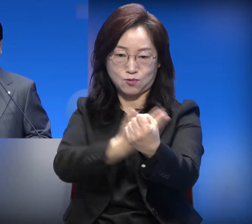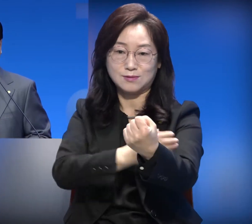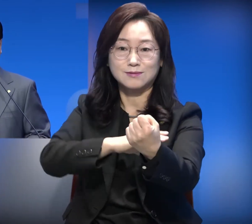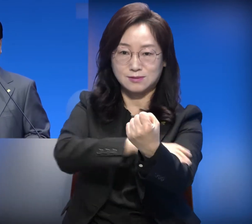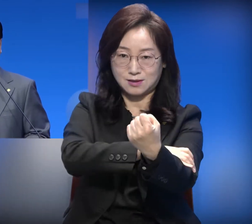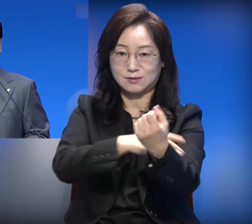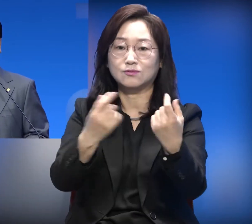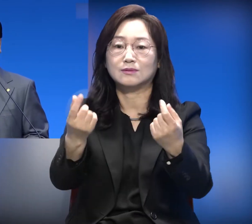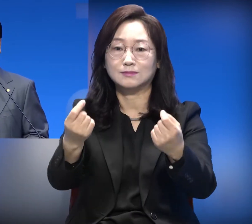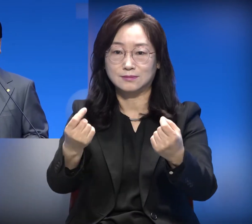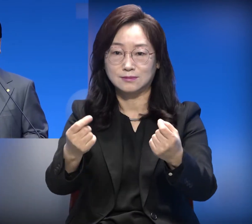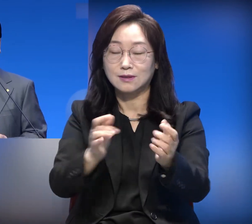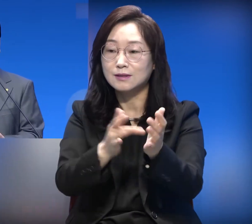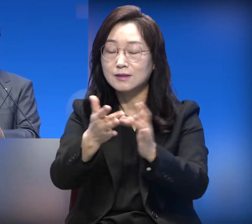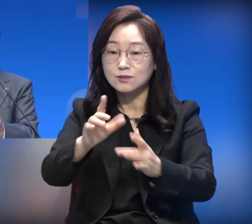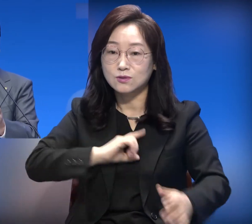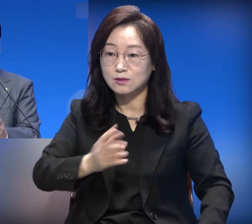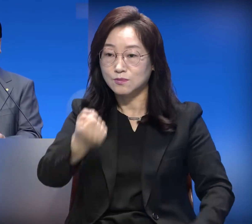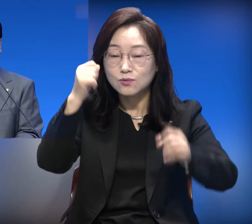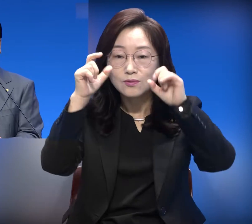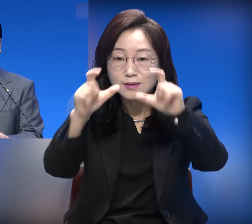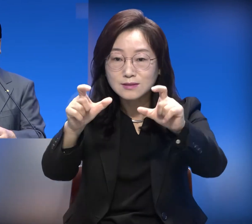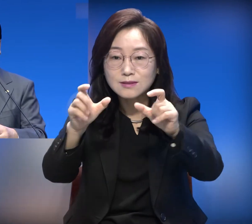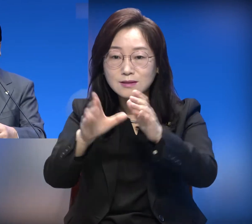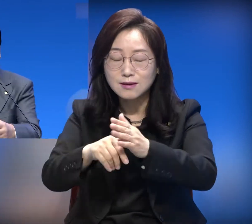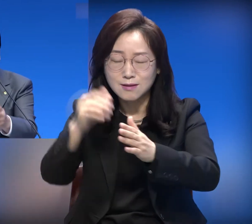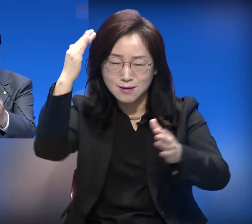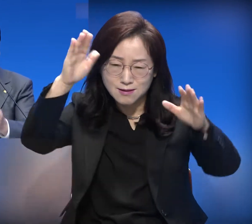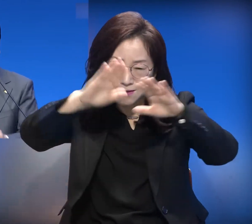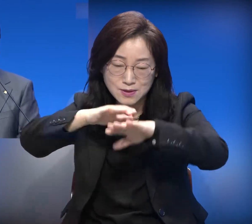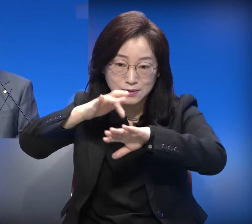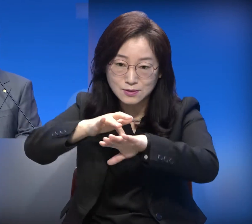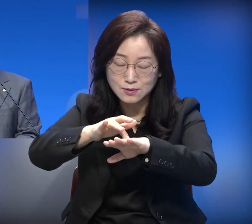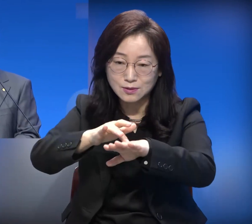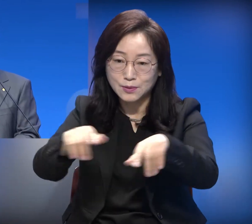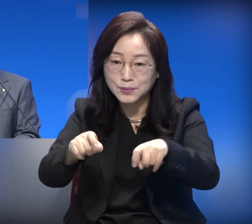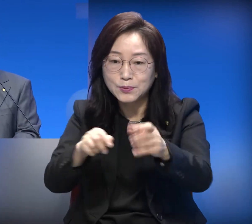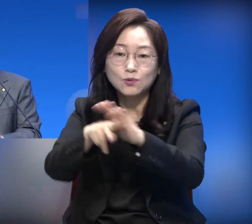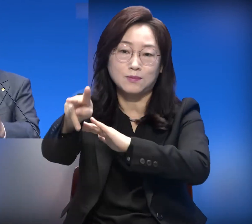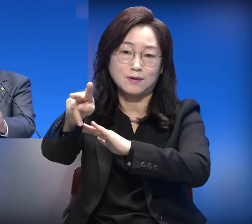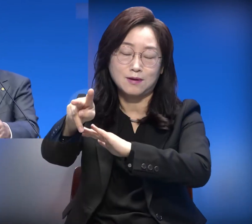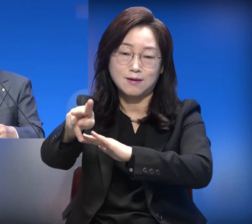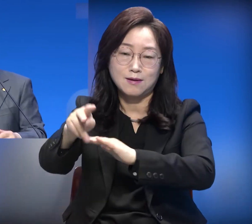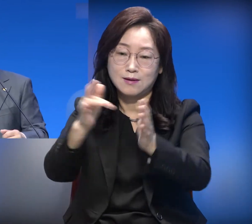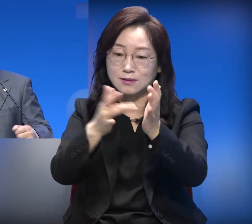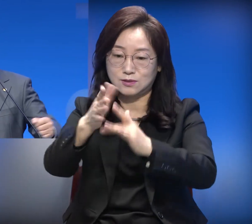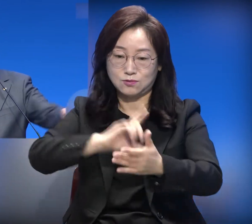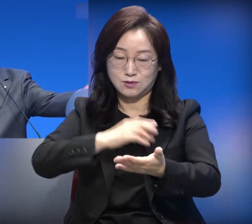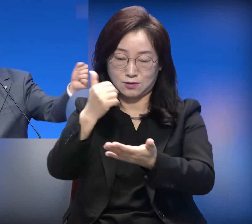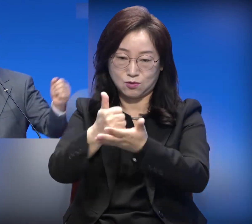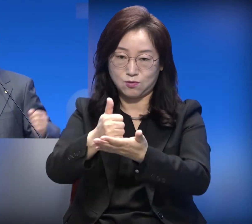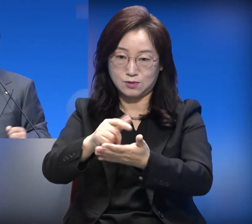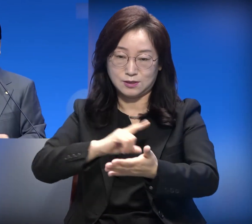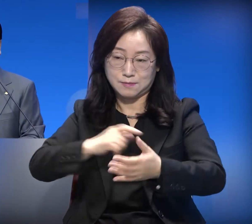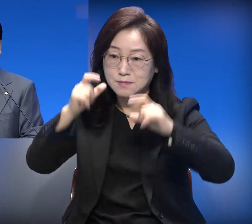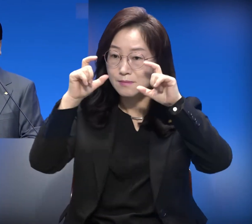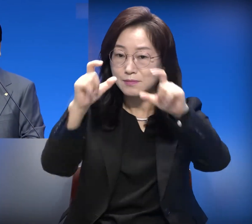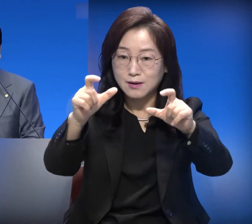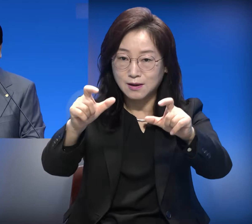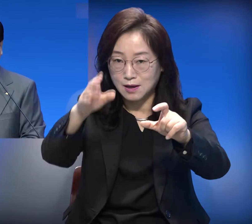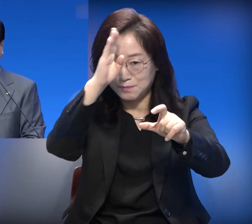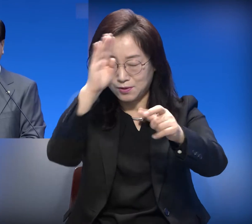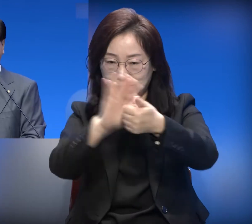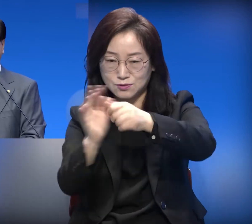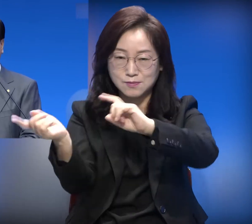것입니다. 예수의 이름으로 외칠 때에 흑암의 권세가 물러가는 것입니다. 예수의 이름으로 선포할 때 병이 치료함받게